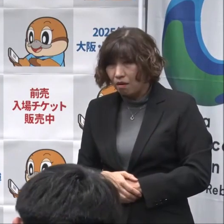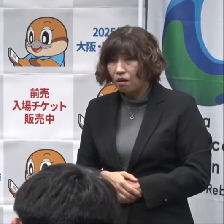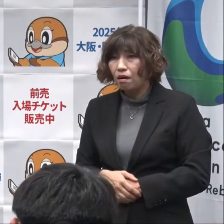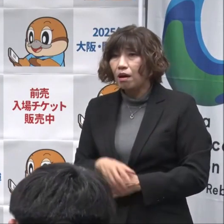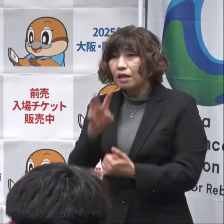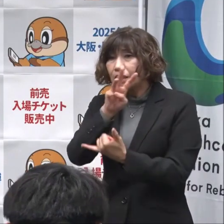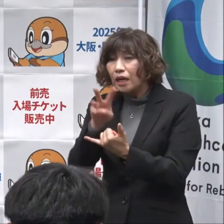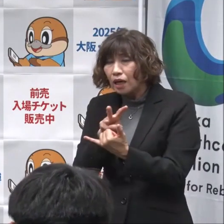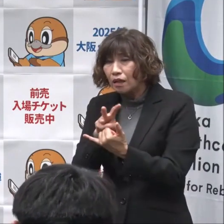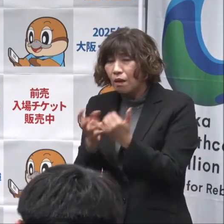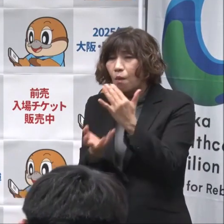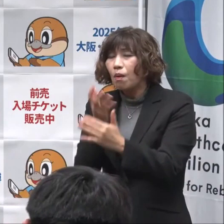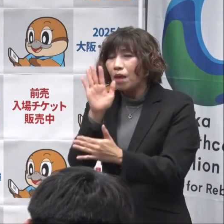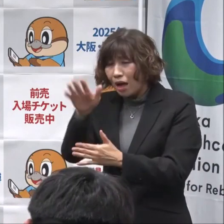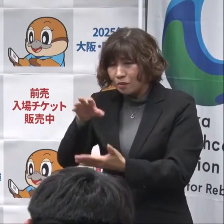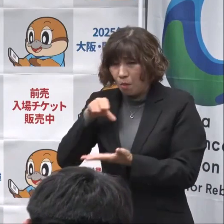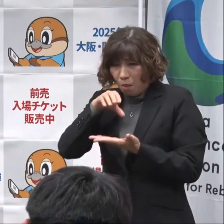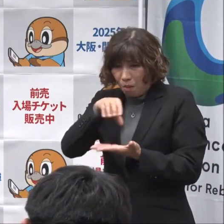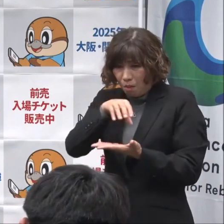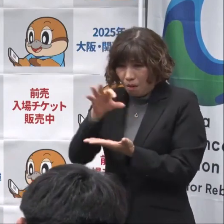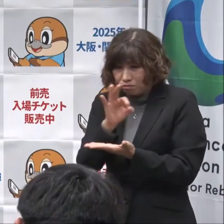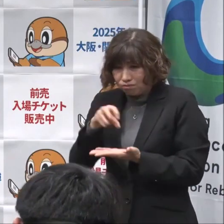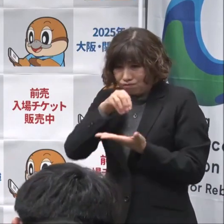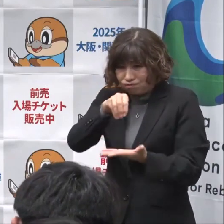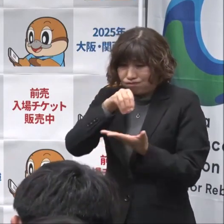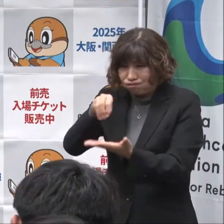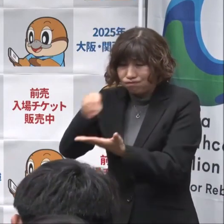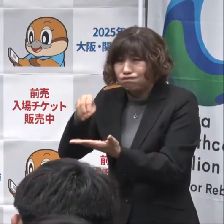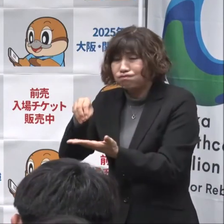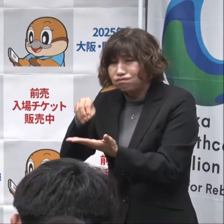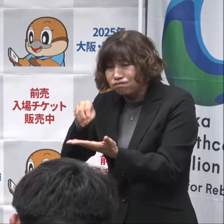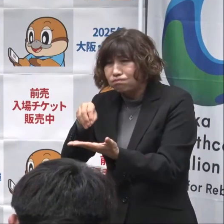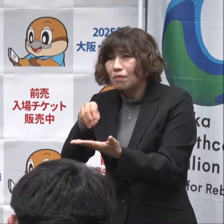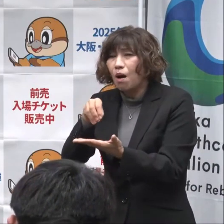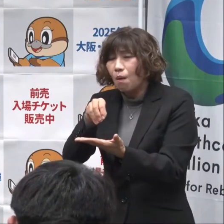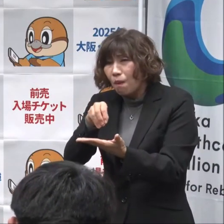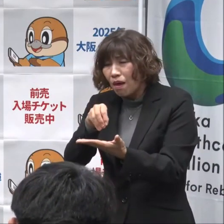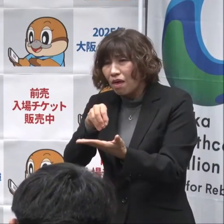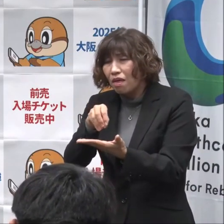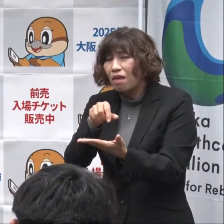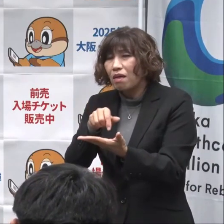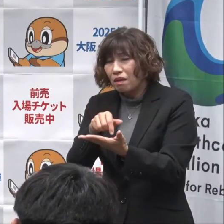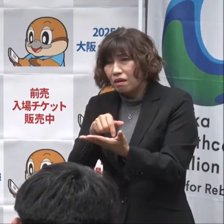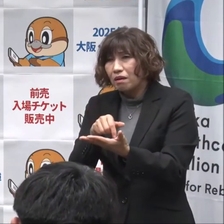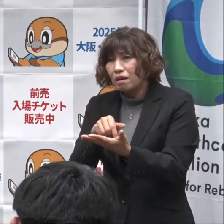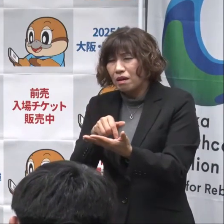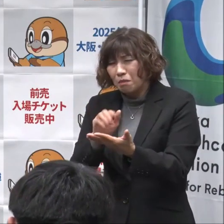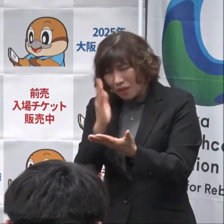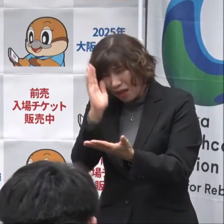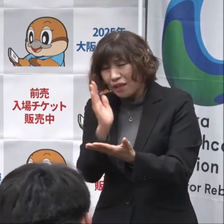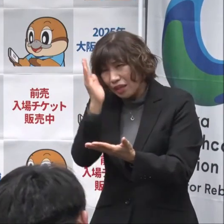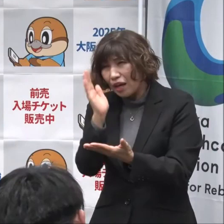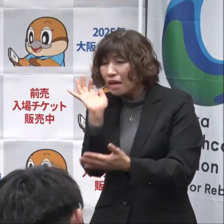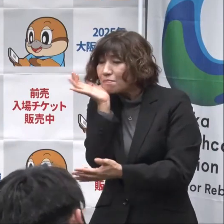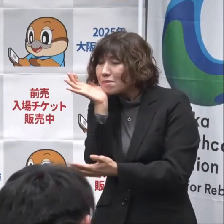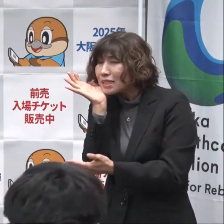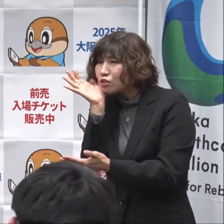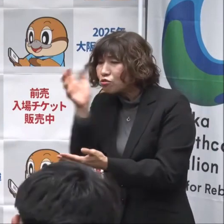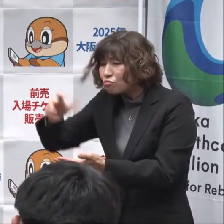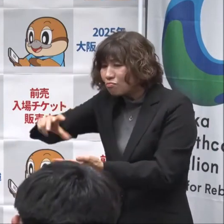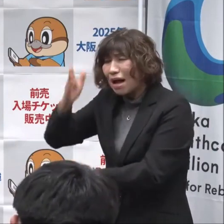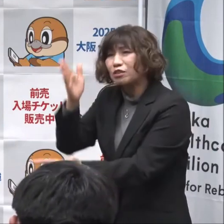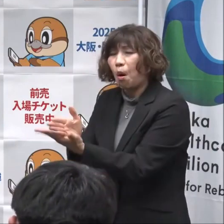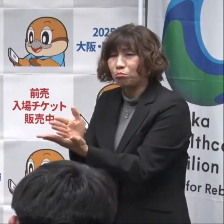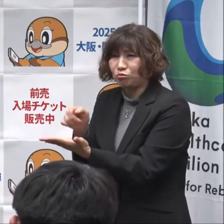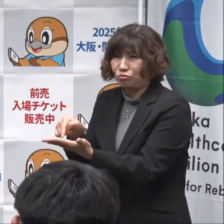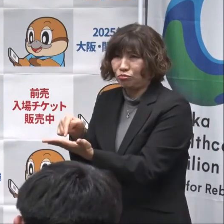くい、そして、例えば断水を防ぐための水道の耐震化を増やしていくのは当然のことなんですけど、それでも断水があるということ